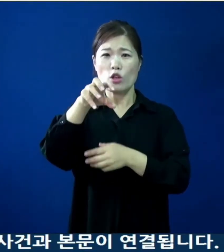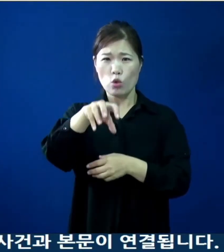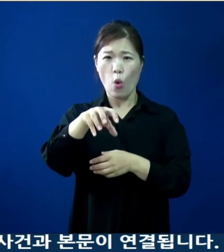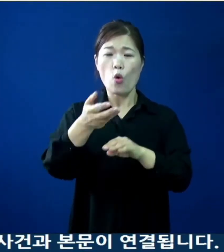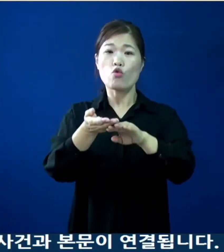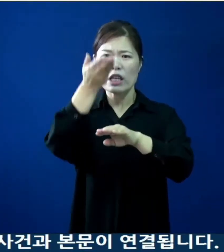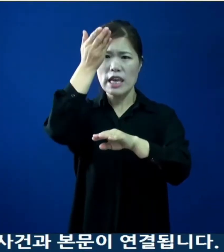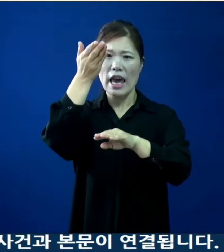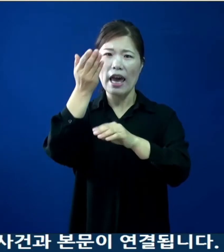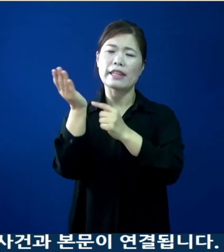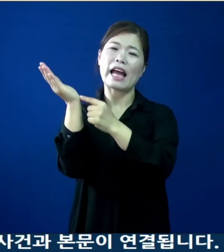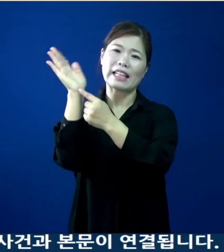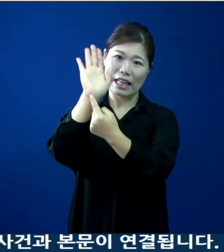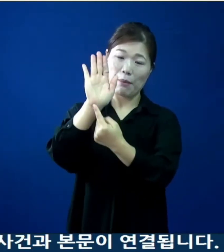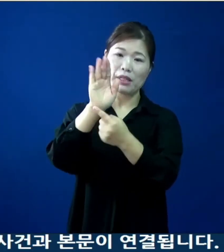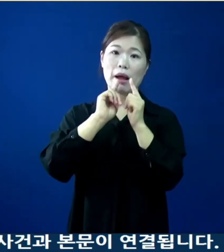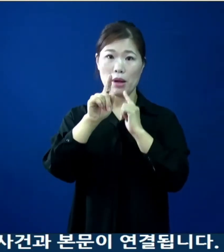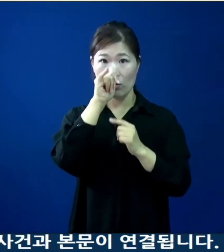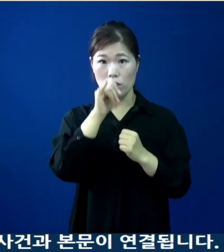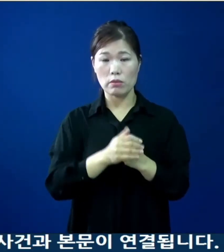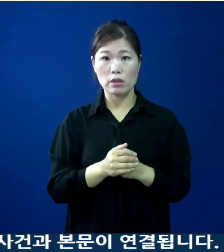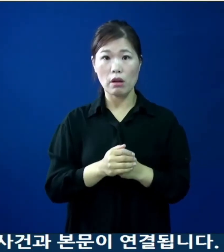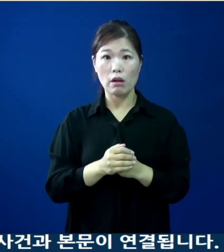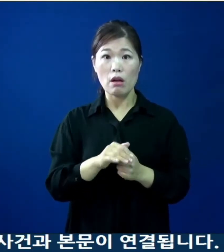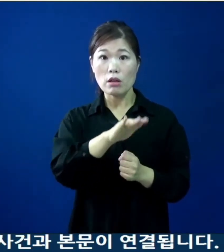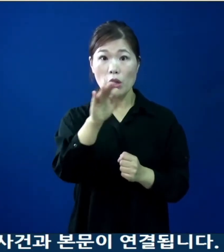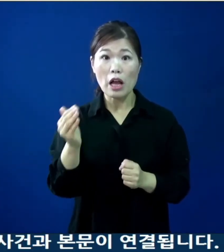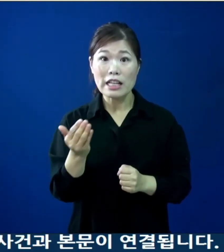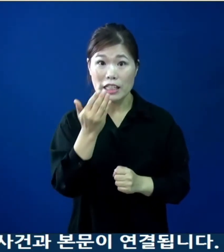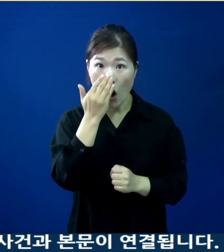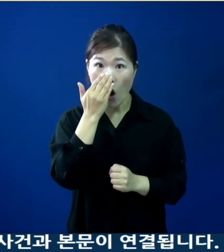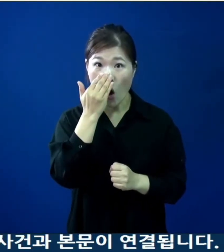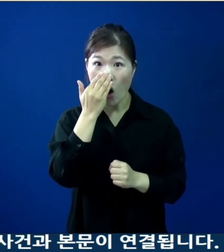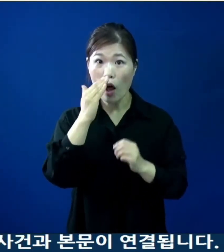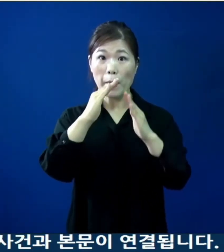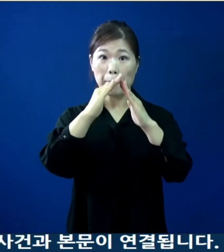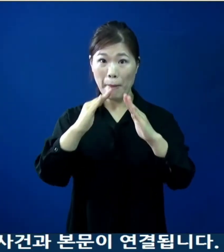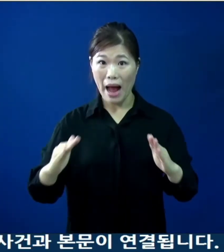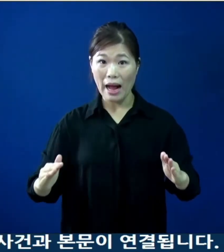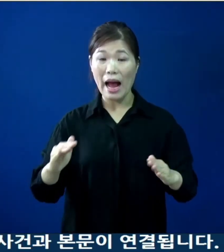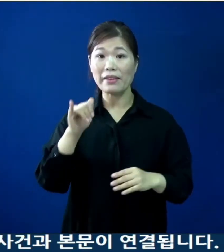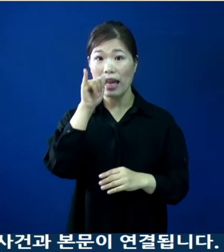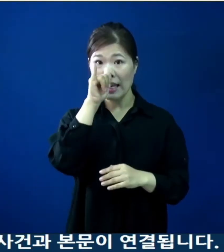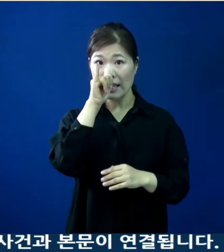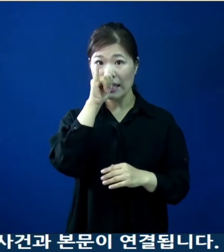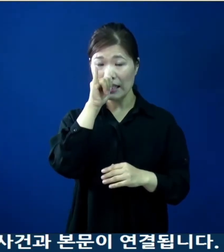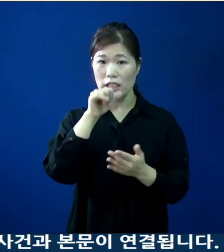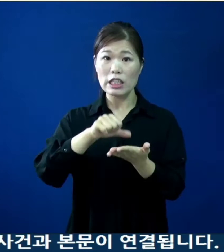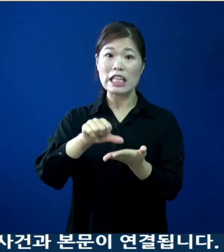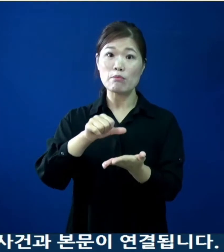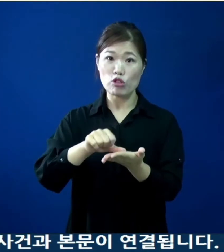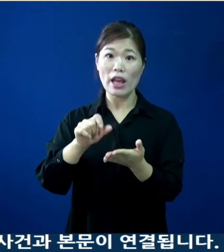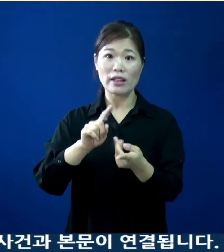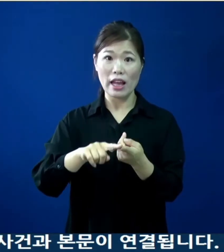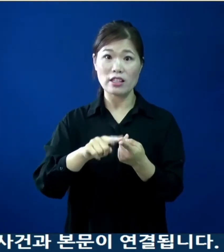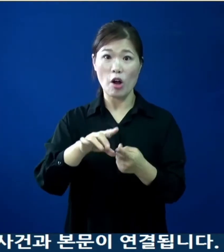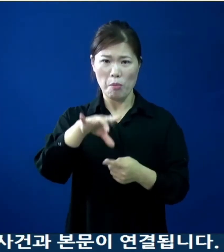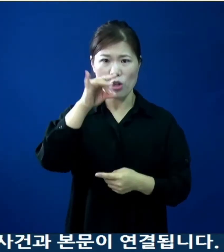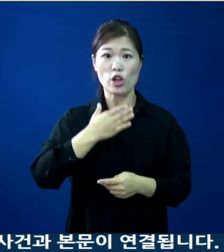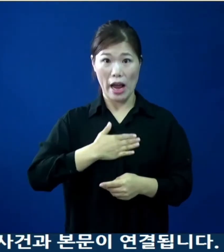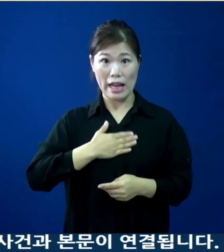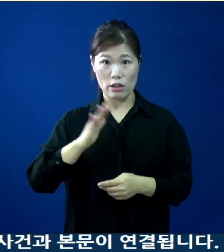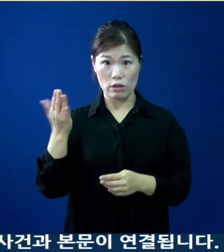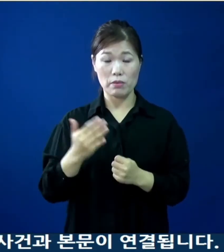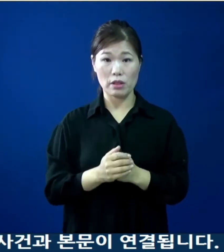잘 이해가 안 되실 거예요. 우선 성막 안에 있는 기물들에 대한 우리의 이해를 조금 도와야 되고요.